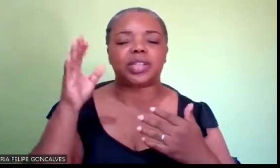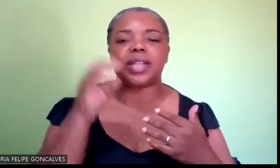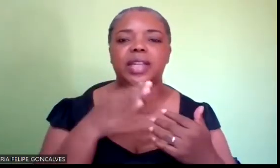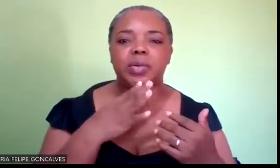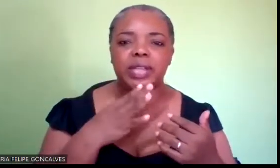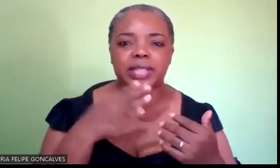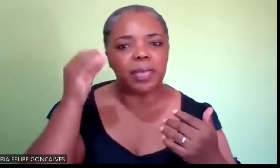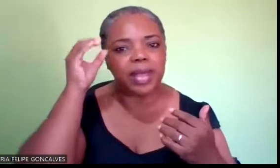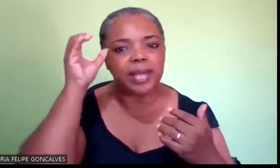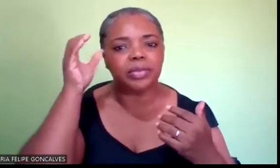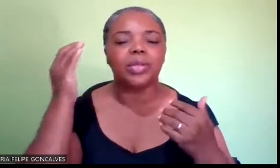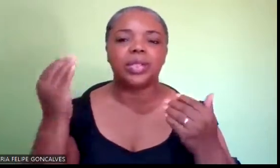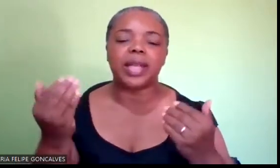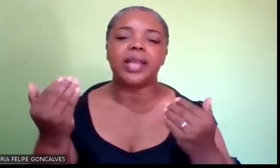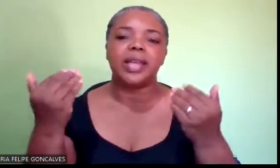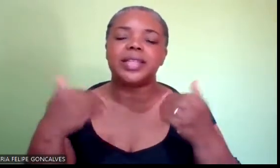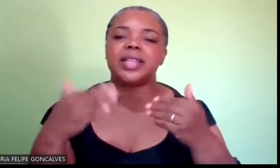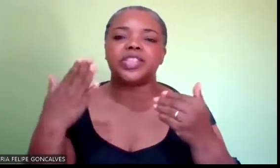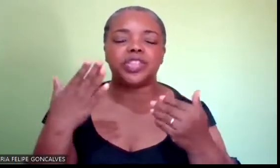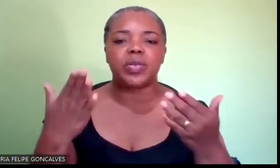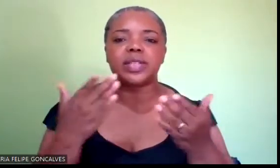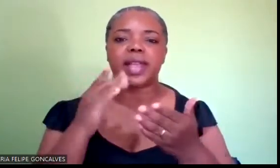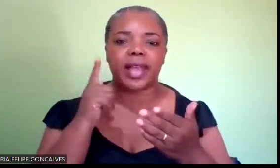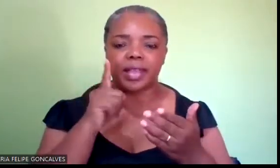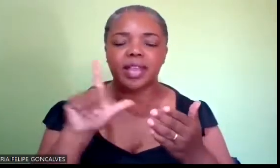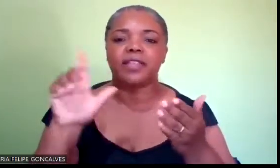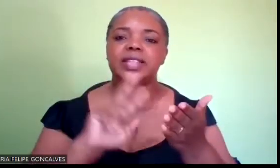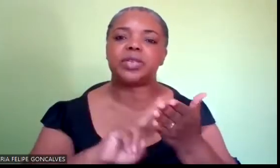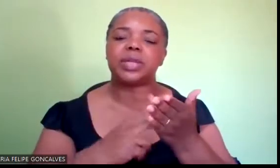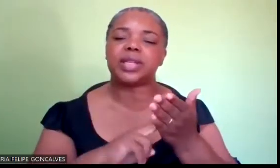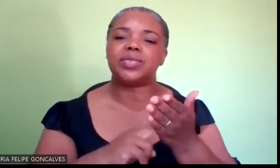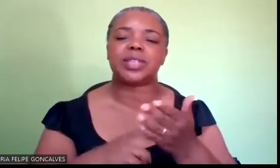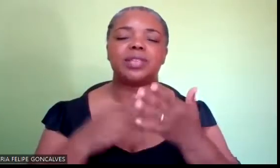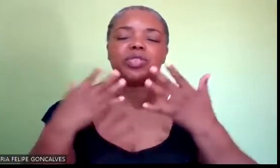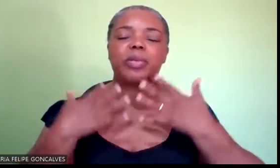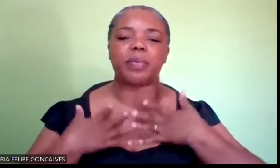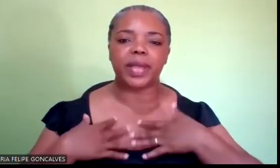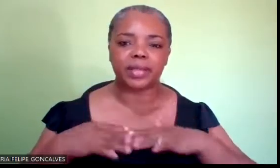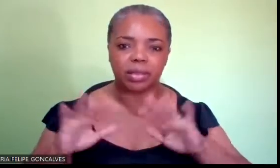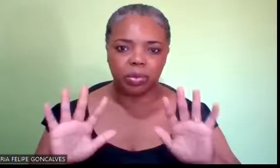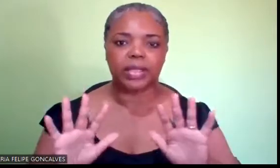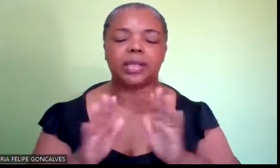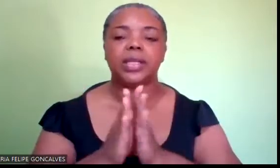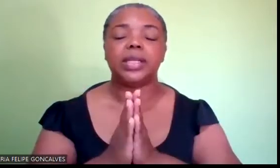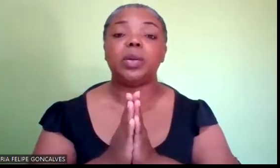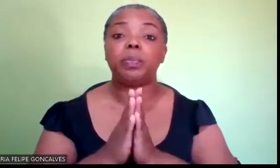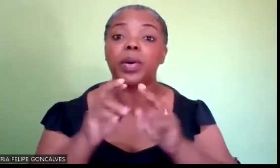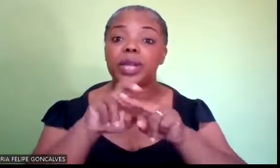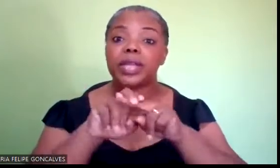tem aquele conhecimento, né, e assim a gente consegue fazer uma tradução de forma bem tranquila. Então, por isso